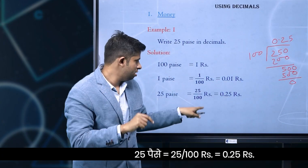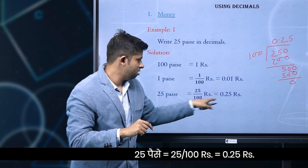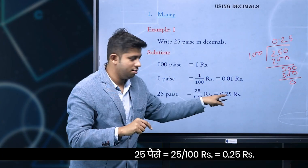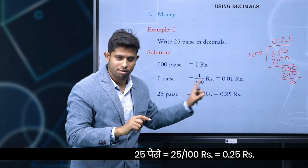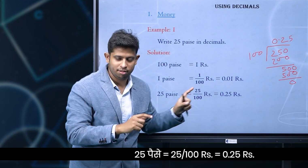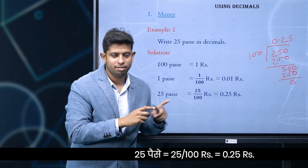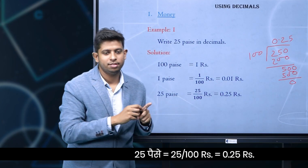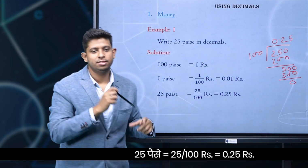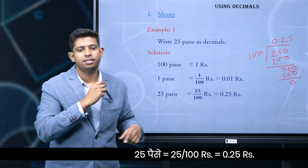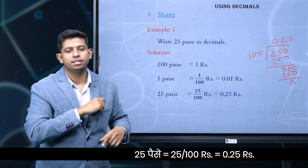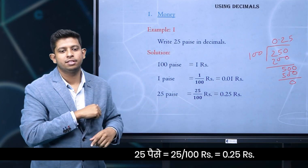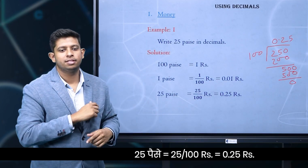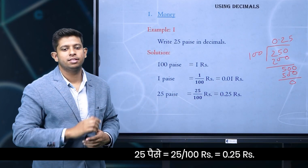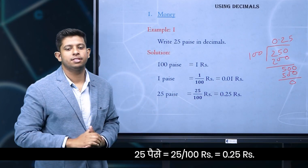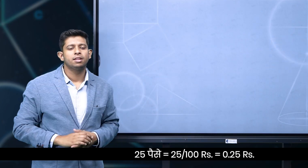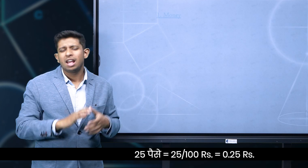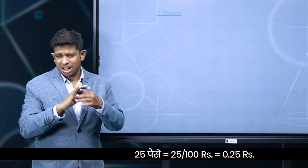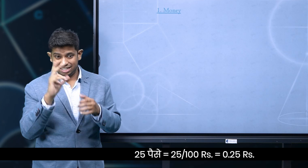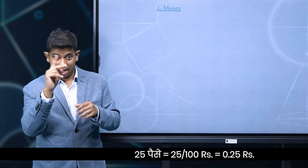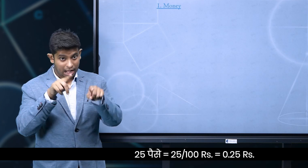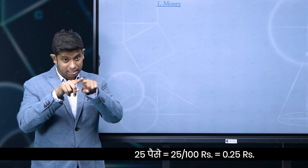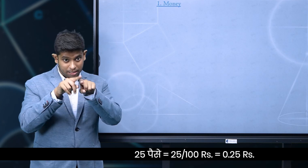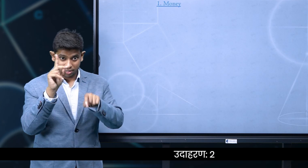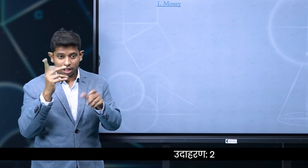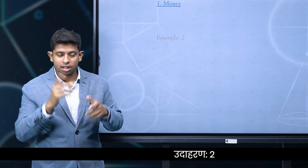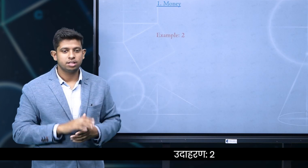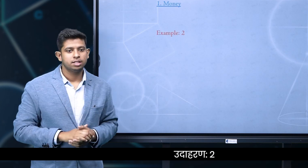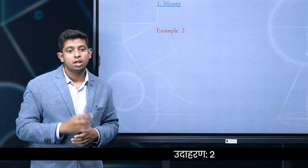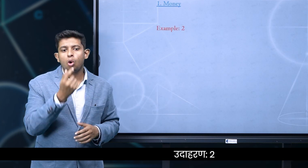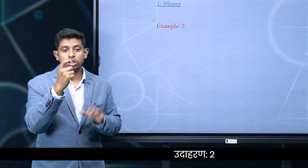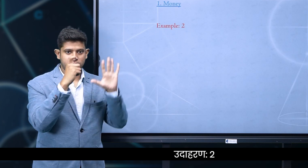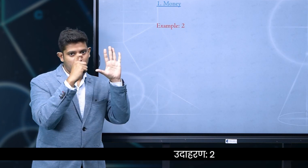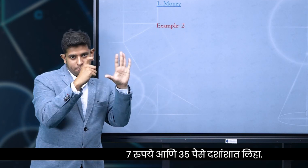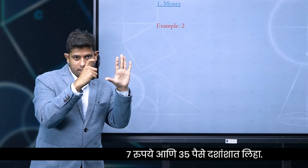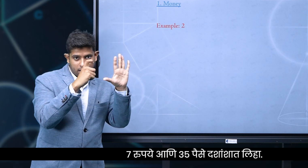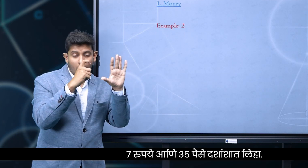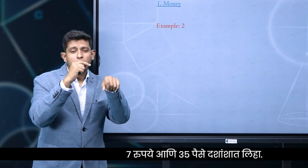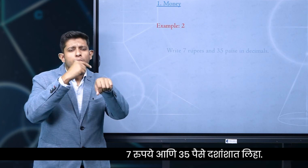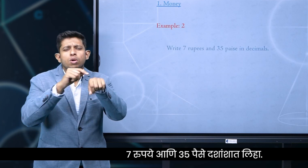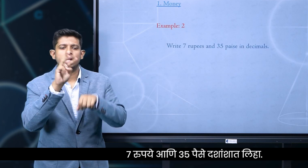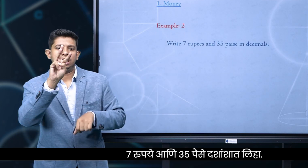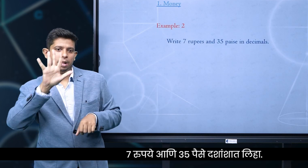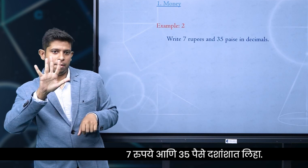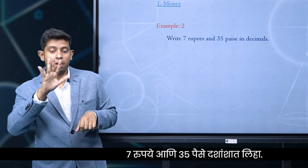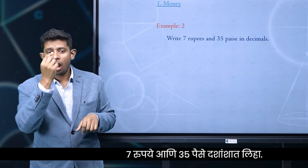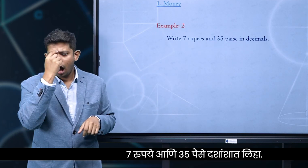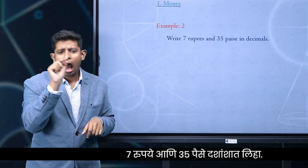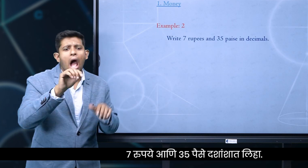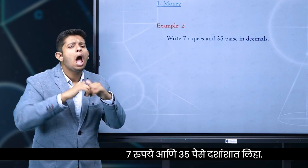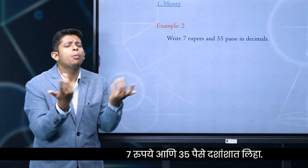उदाहरण 2. ₹7.35